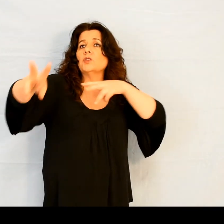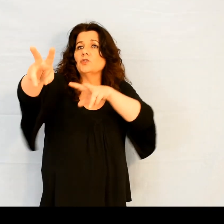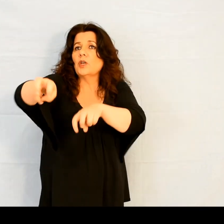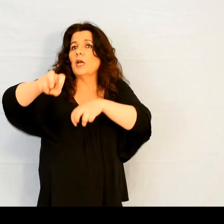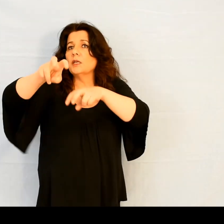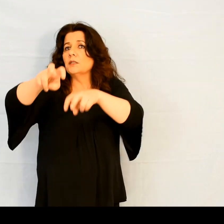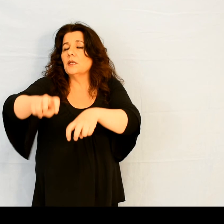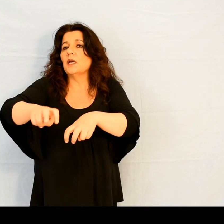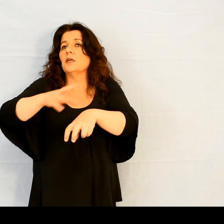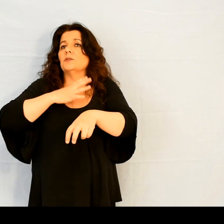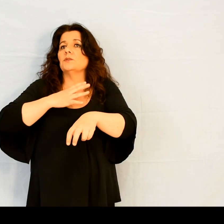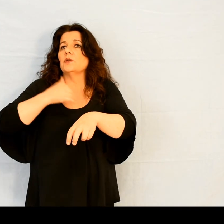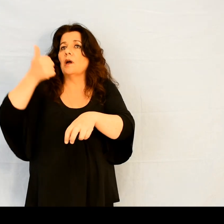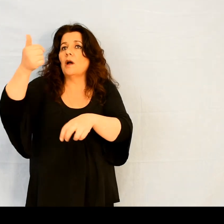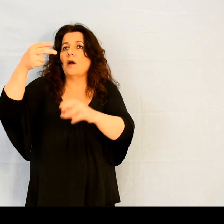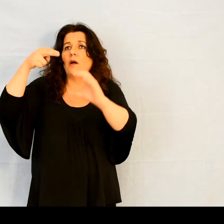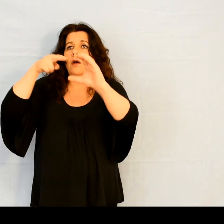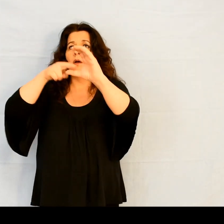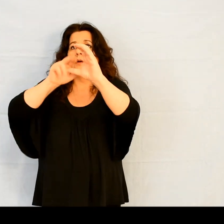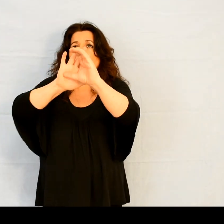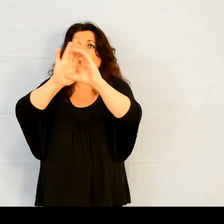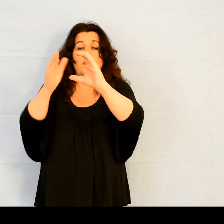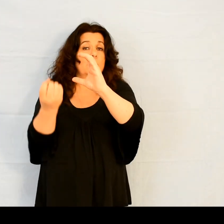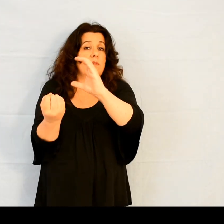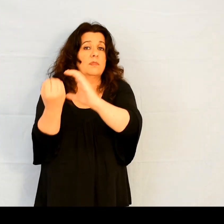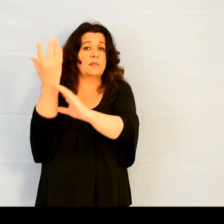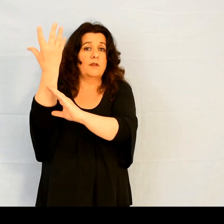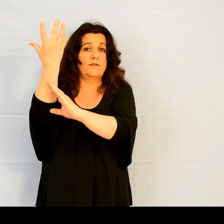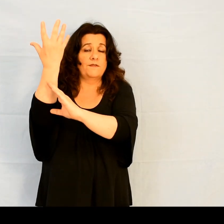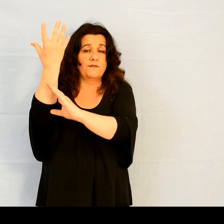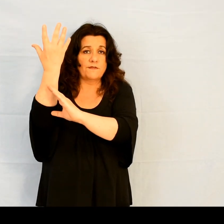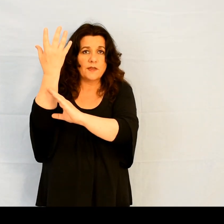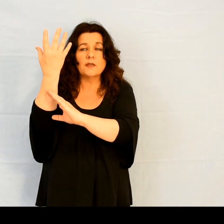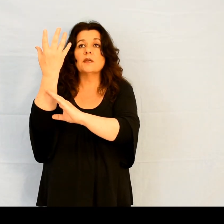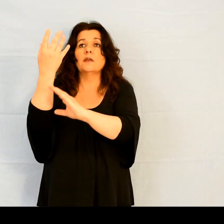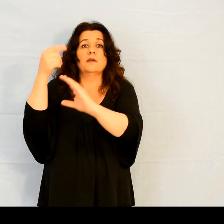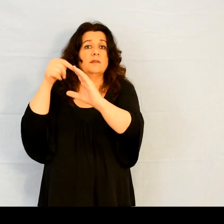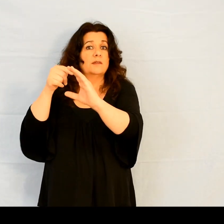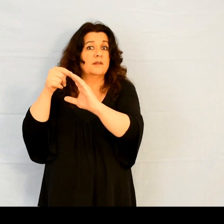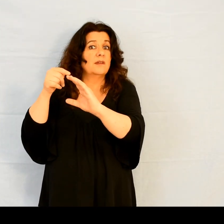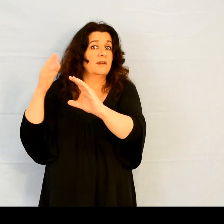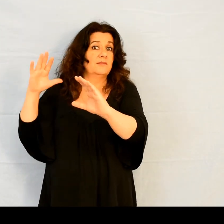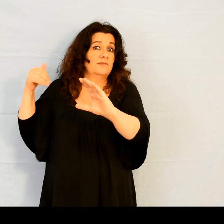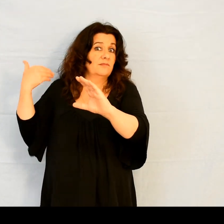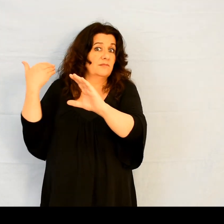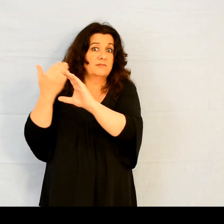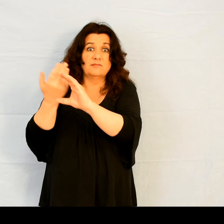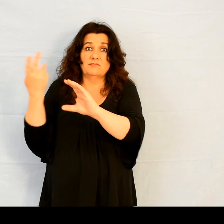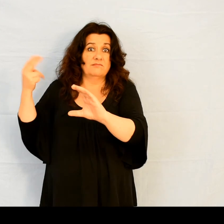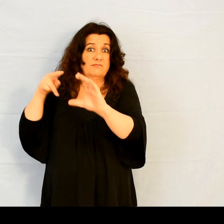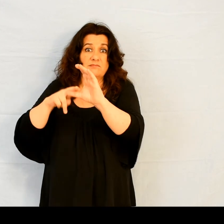jardin, un tombeau neuf, dans lequel on n'avait encore disposé personne.